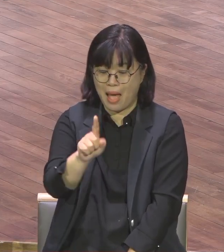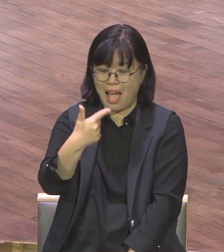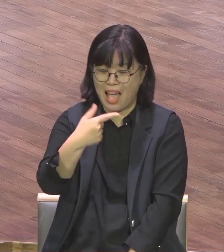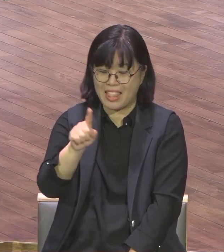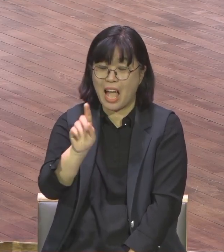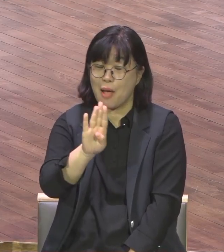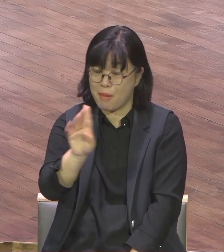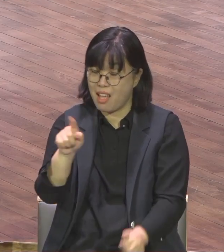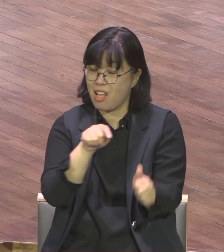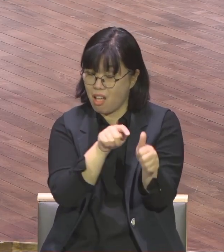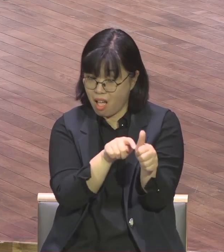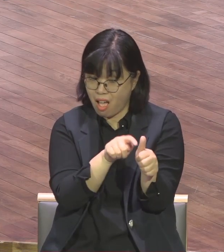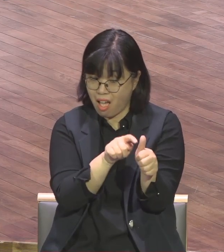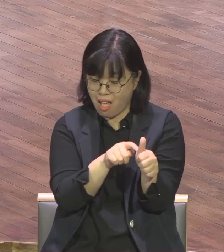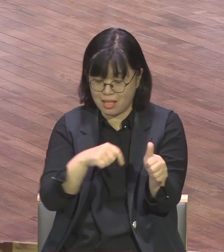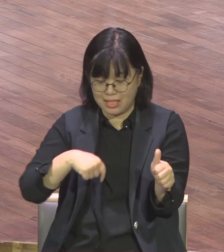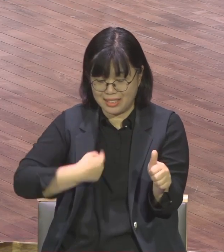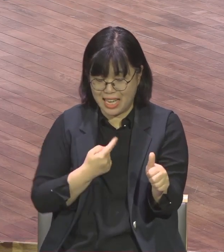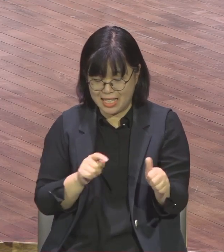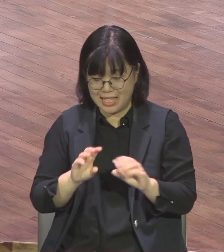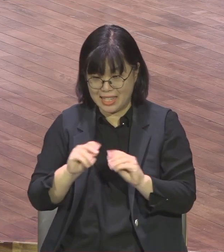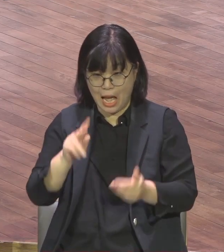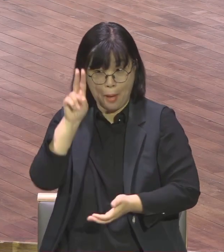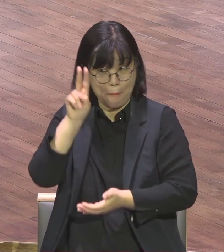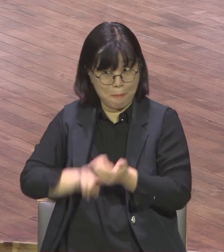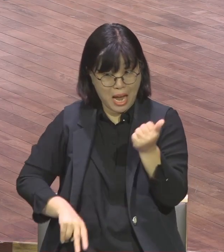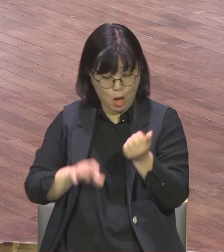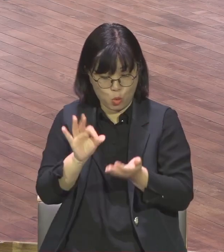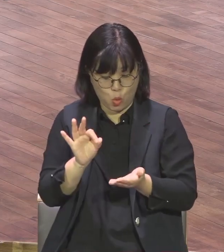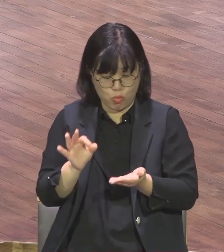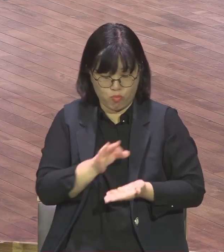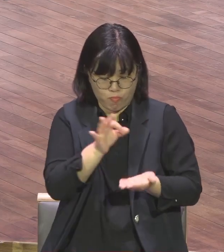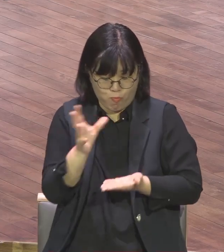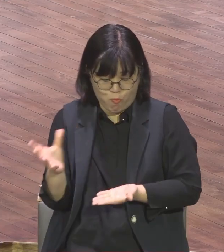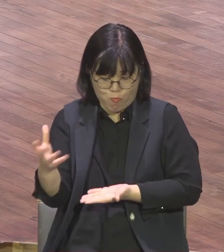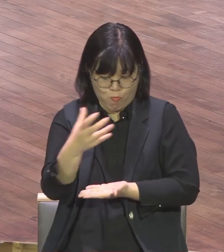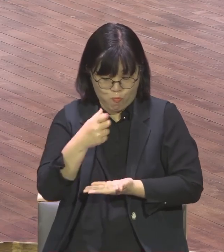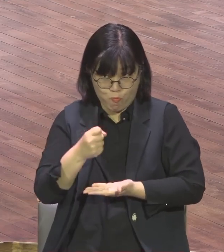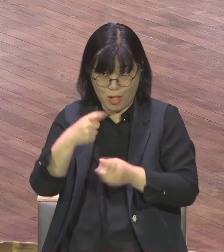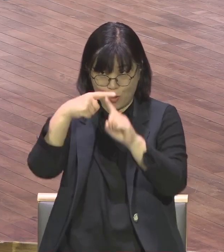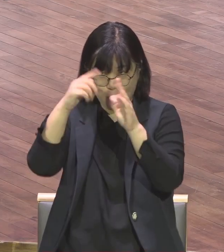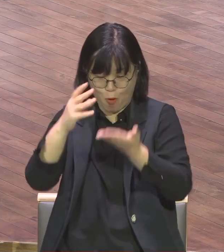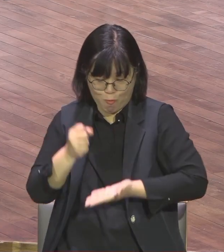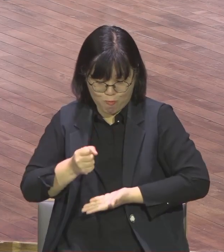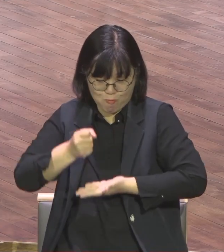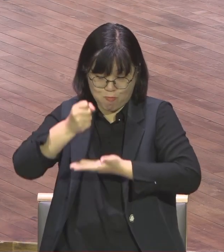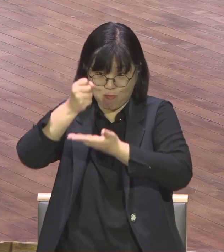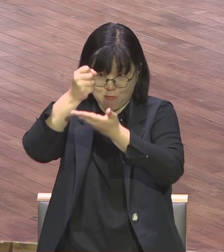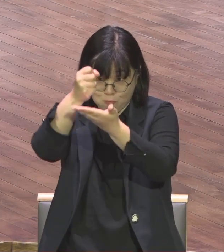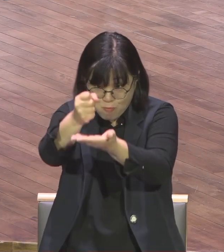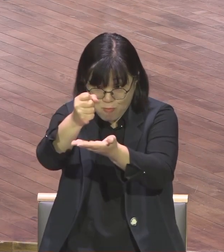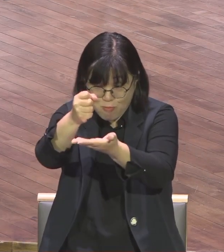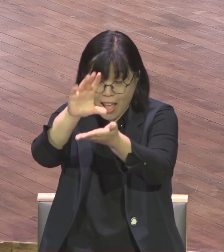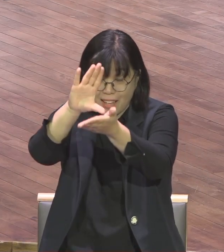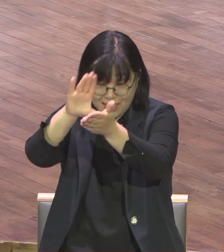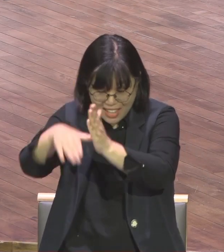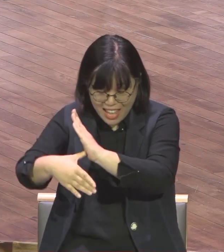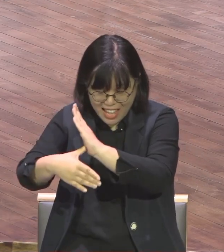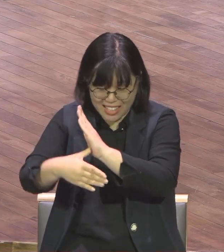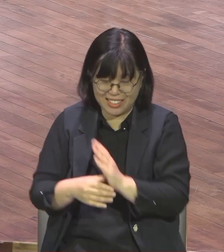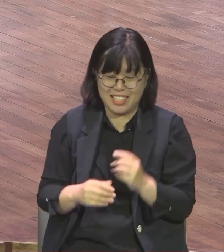드리니까 바나바가 자신의 땅을 밭을 팔아 드리니까 당시 모든 성도들의 모든